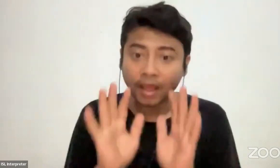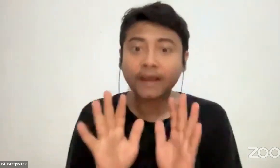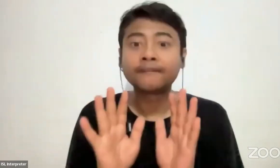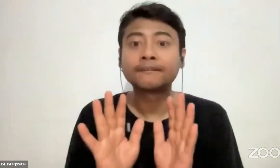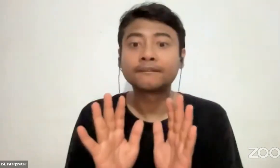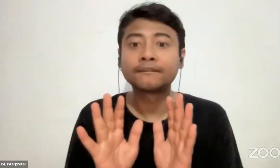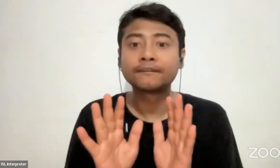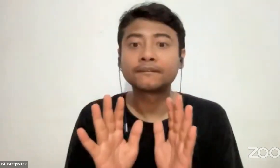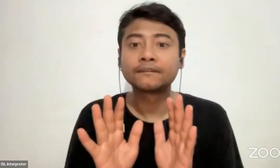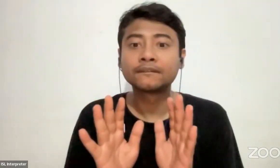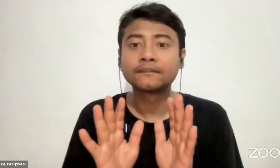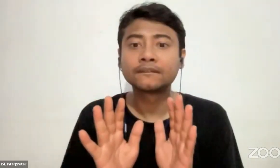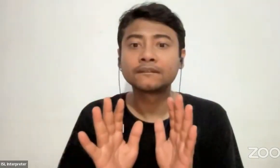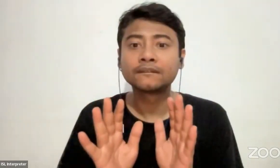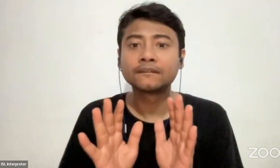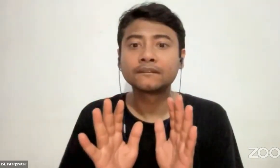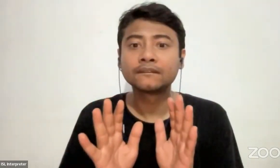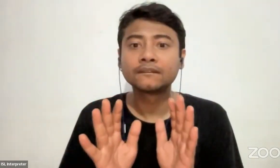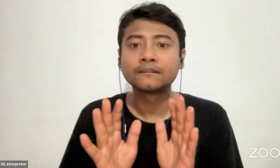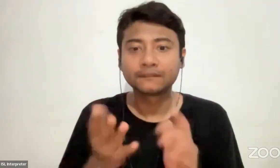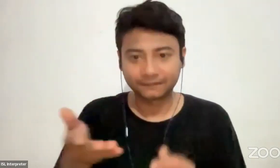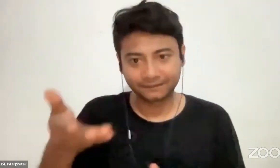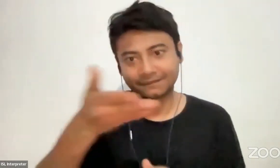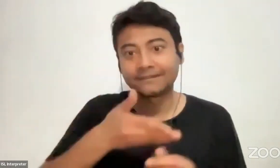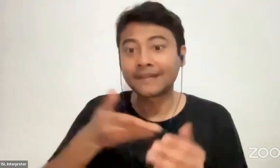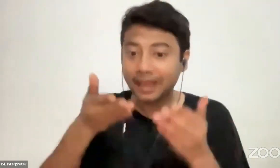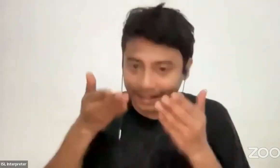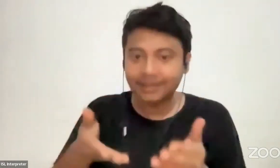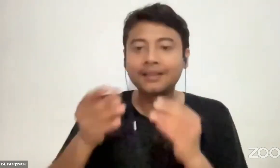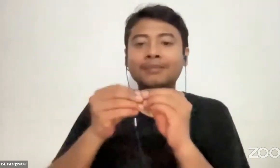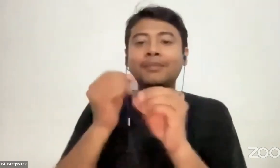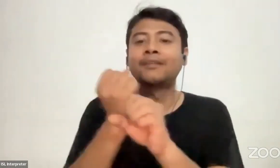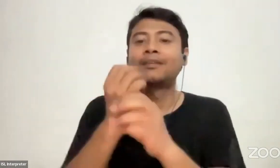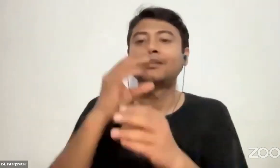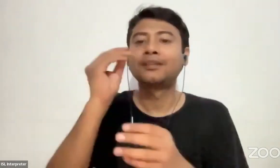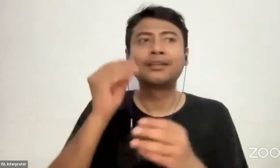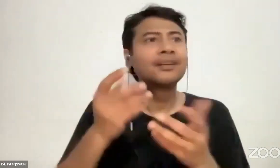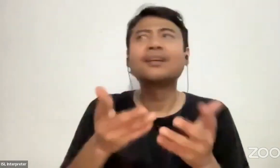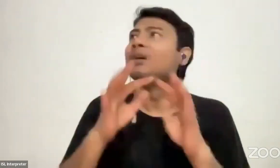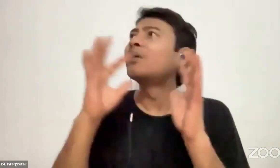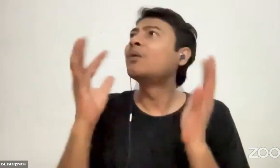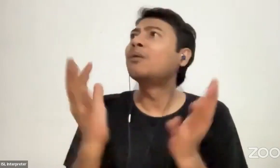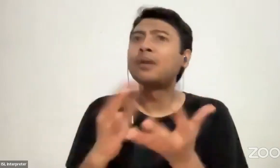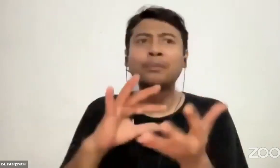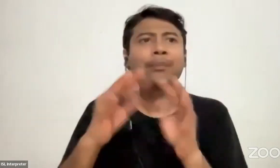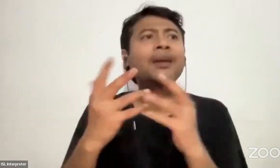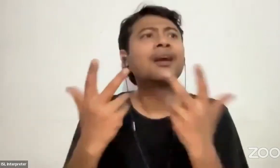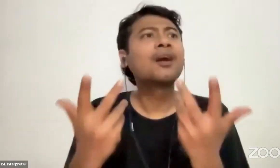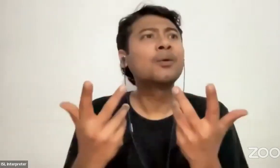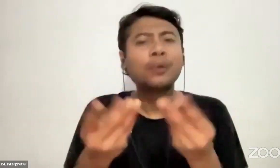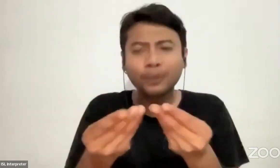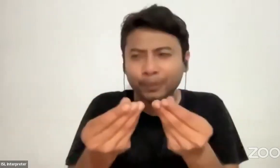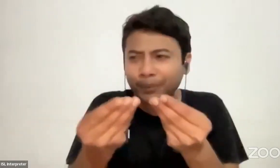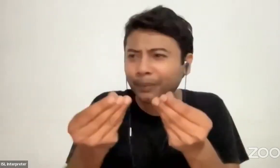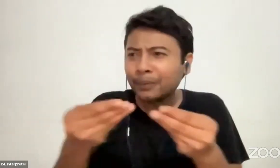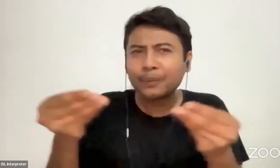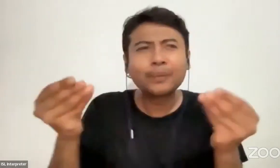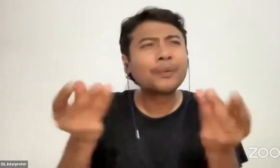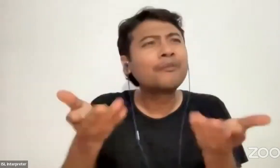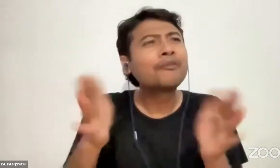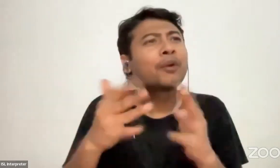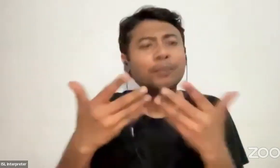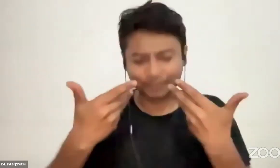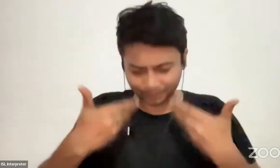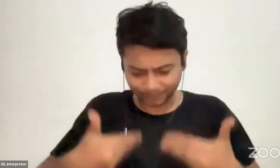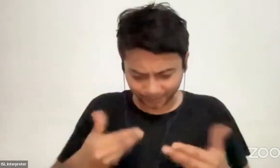सृष्टि कहाँ से आई, मैं कौन हूं, मैं कहाँ से आया हूं, क्या मृत्यु के बाद जीवन है, क्या पुनर्जन्म होता है,